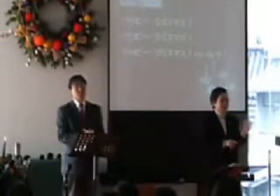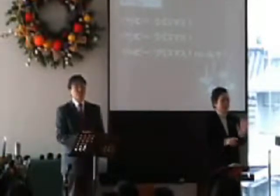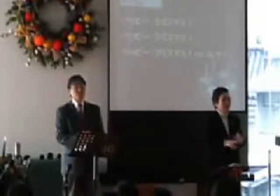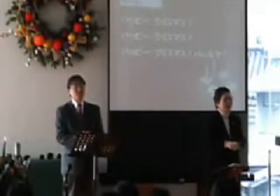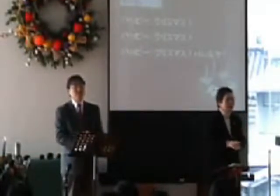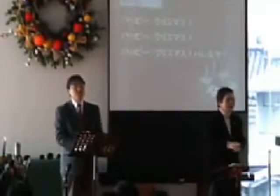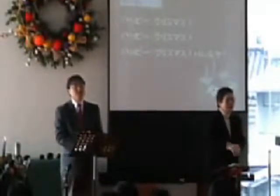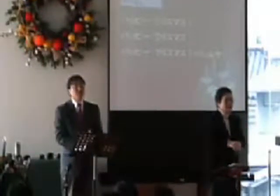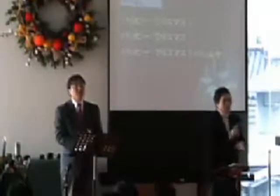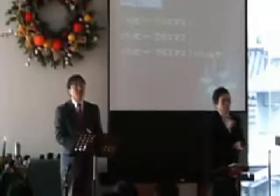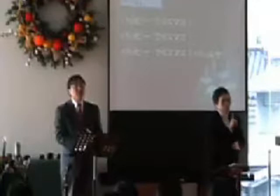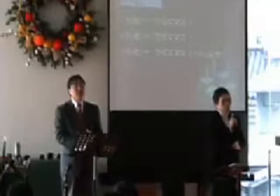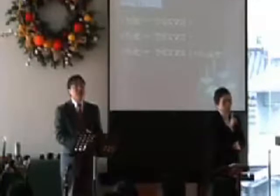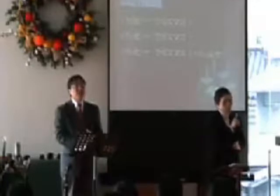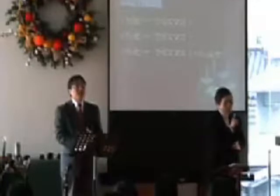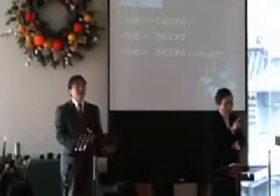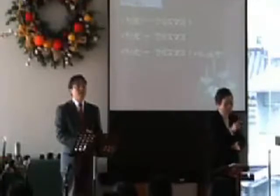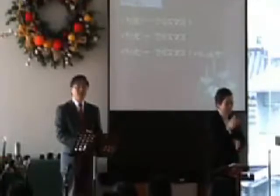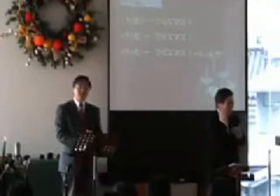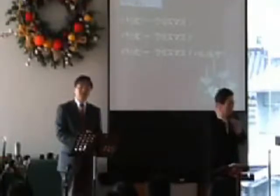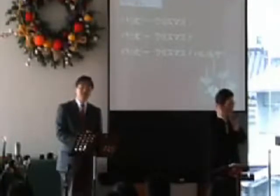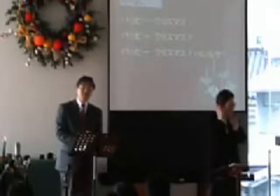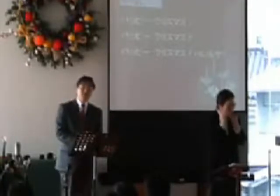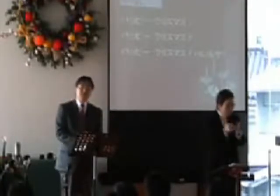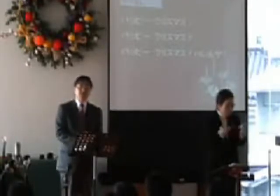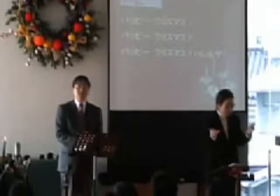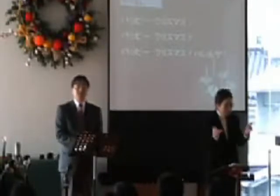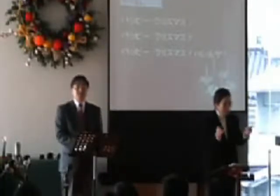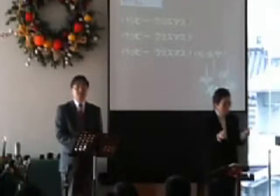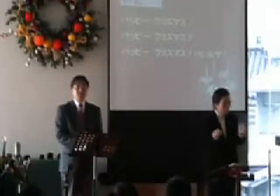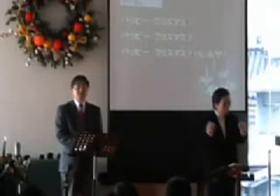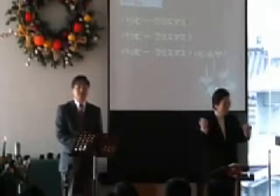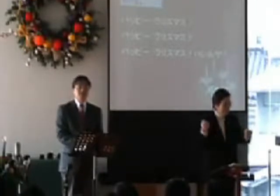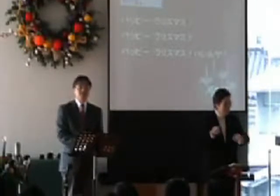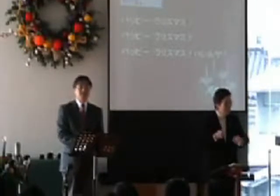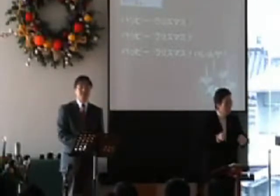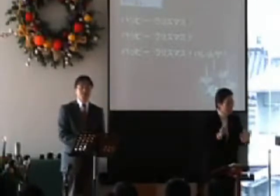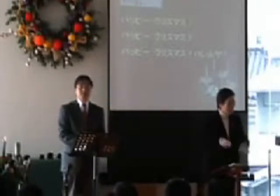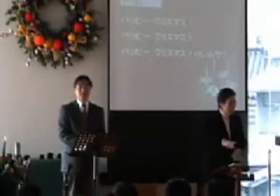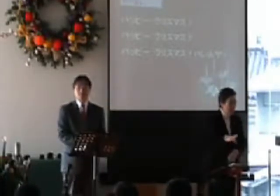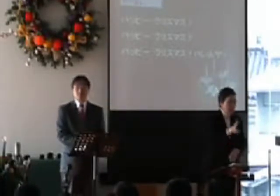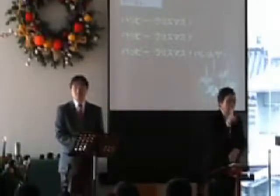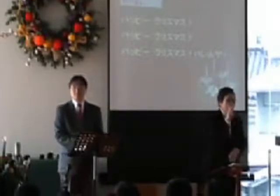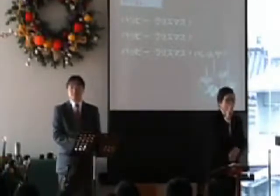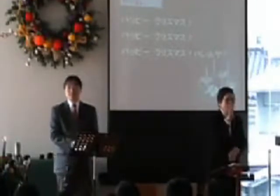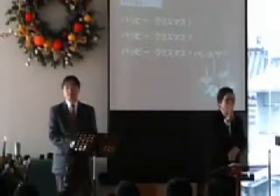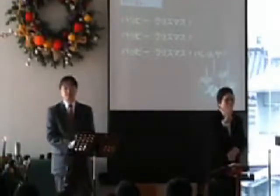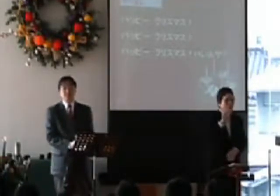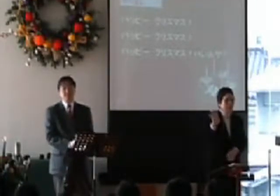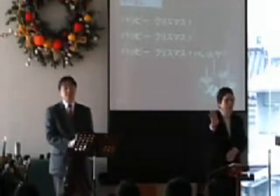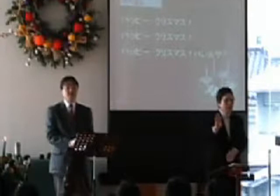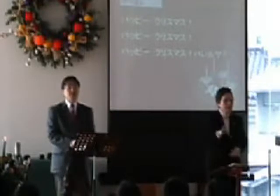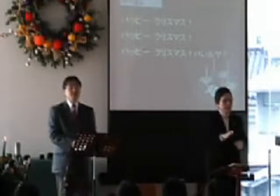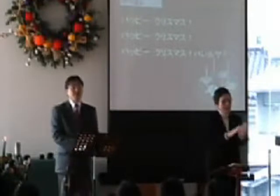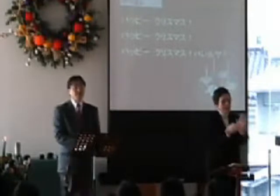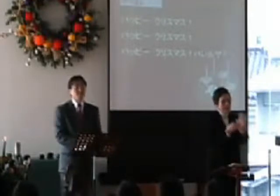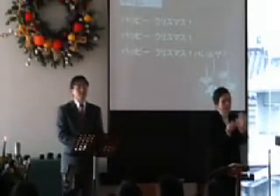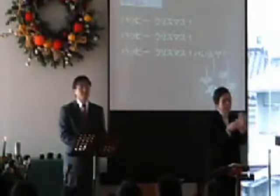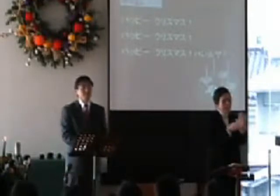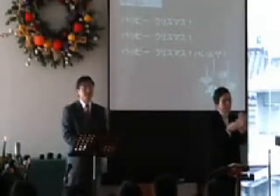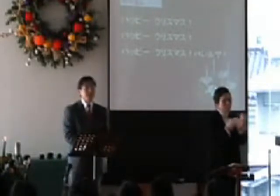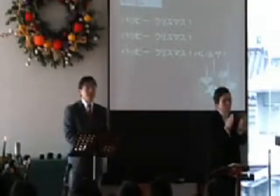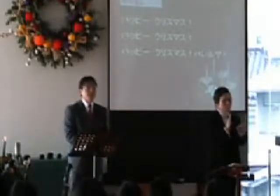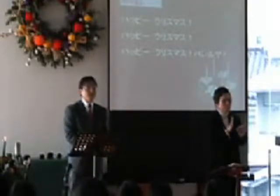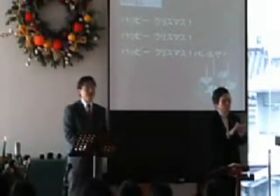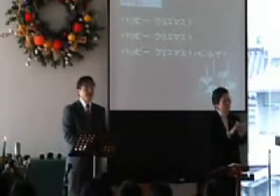ど影絵の、劇、まあ、賛美とですね、影絵と